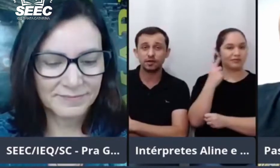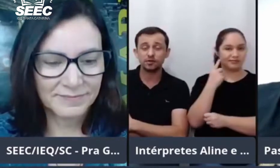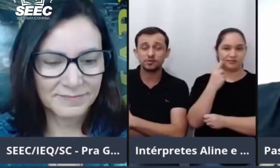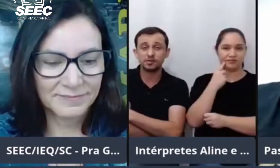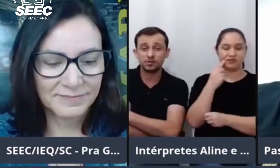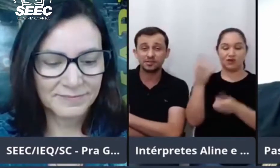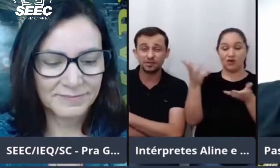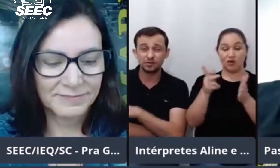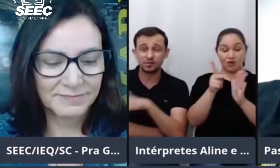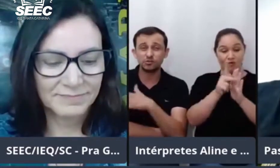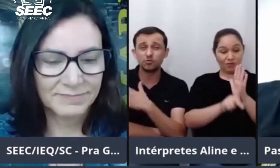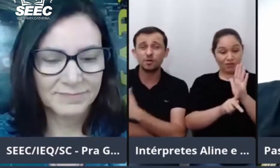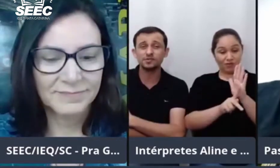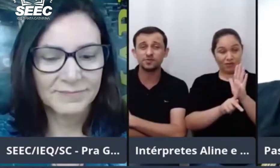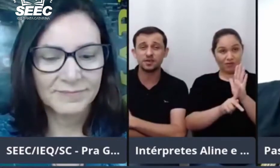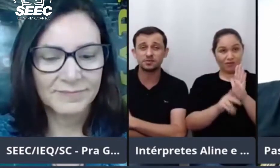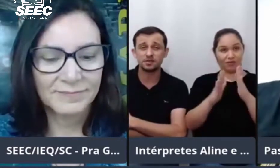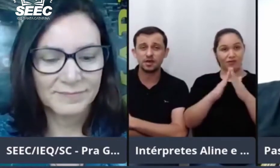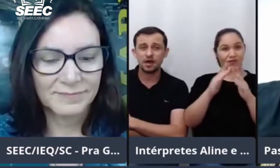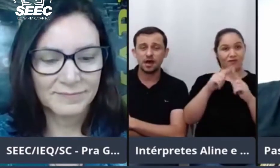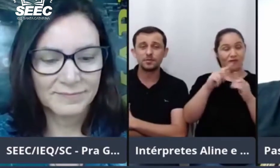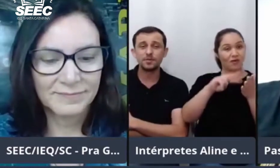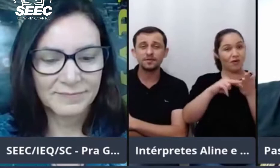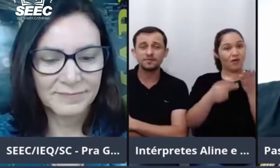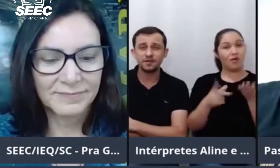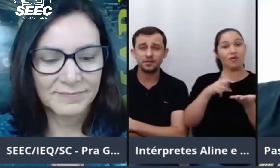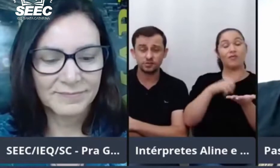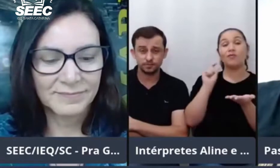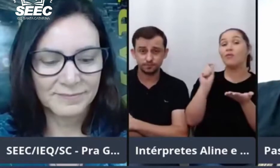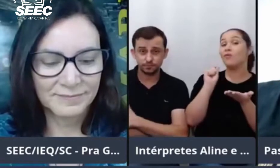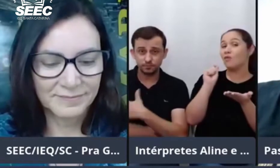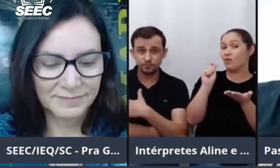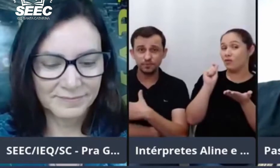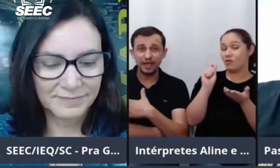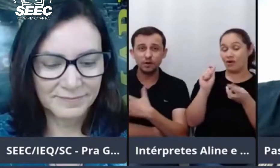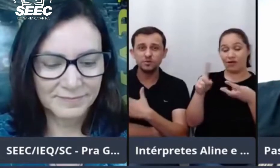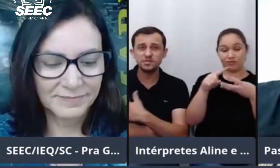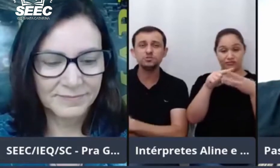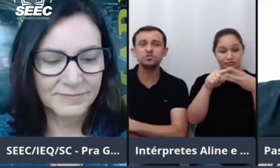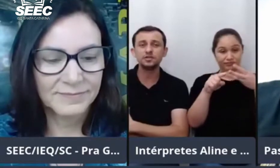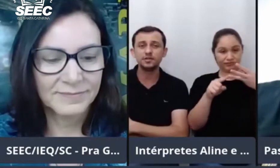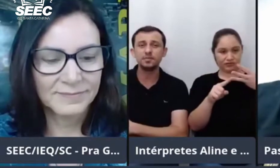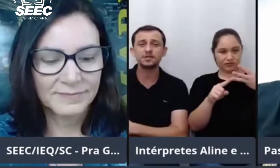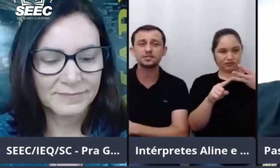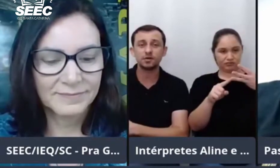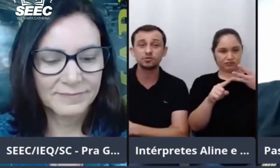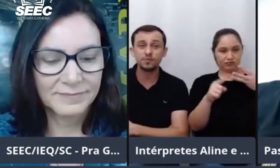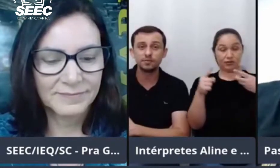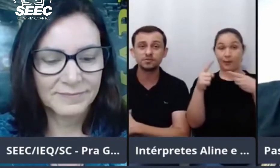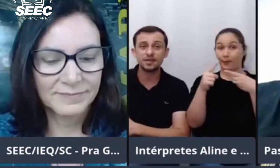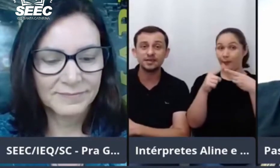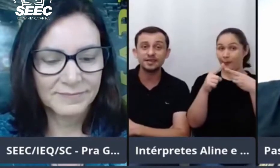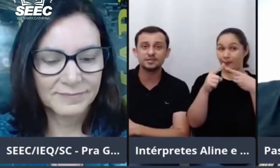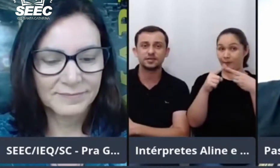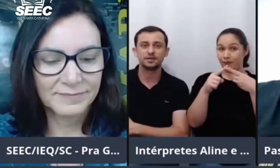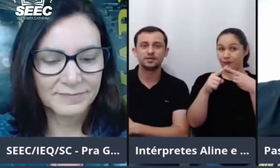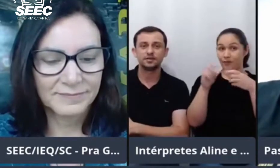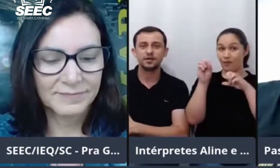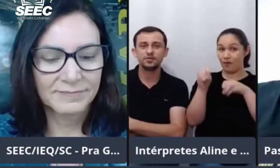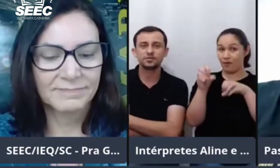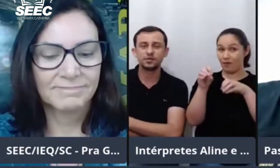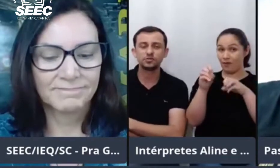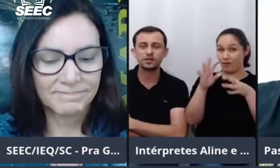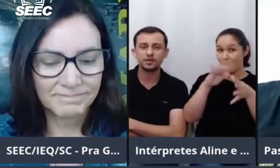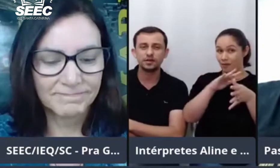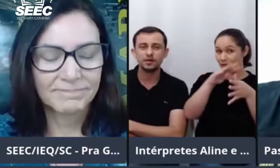Bilíngue, né? Nós temos algumas frentes. A primeira frente é o ensino de Libras aos membros da igreja,